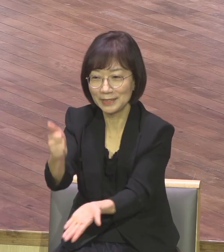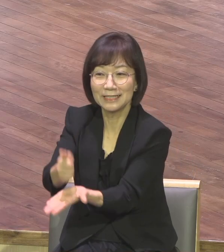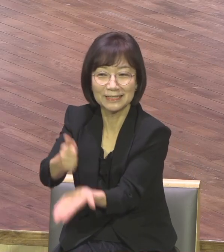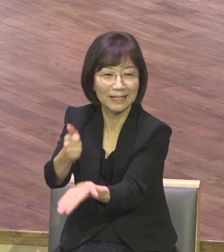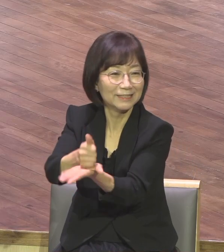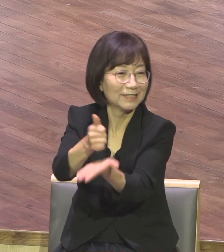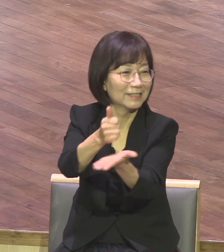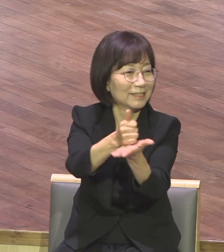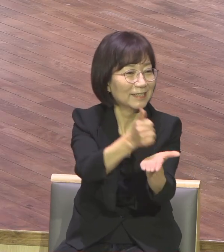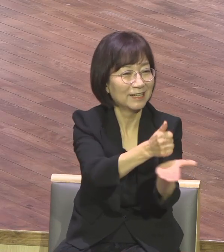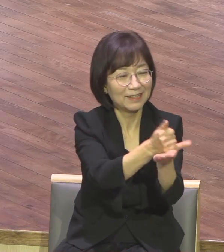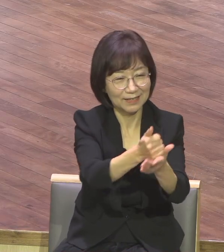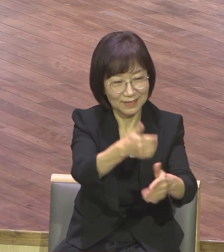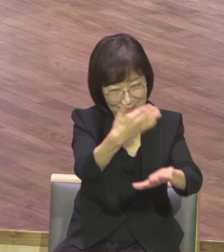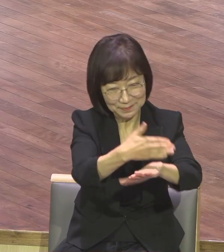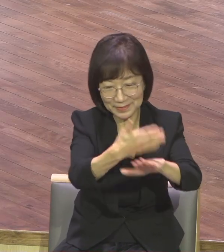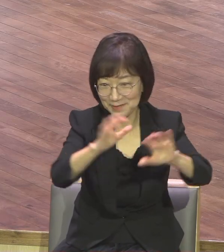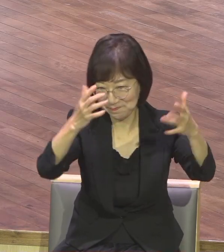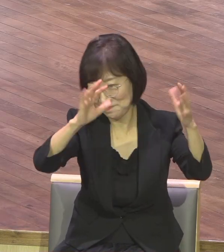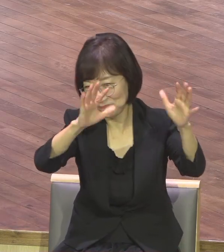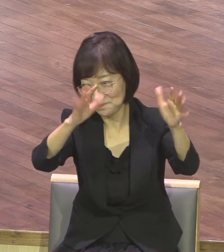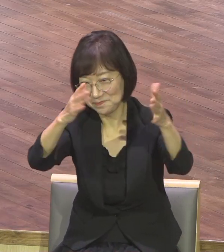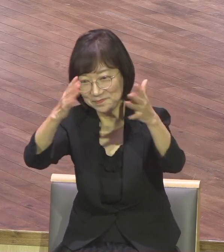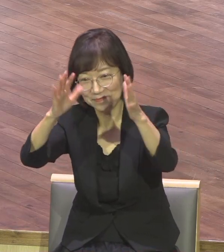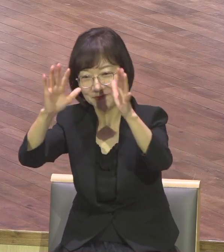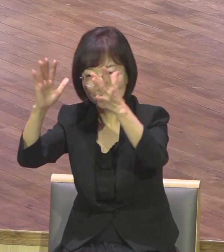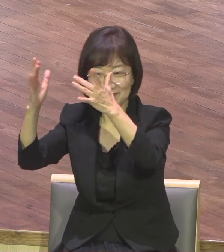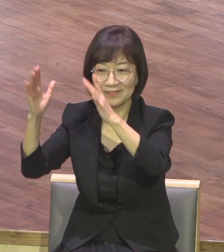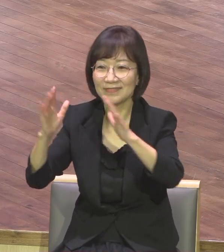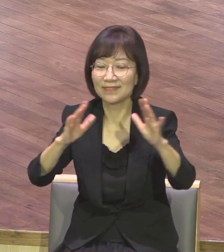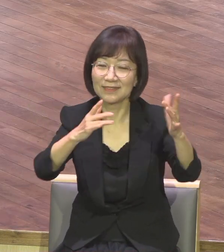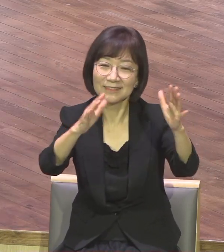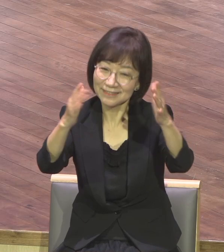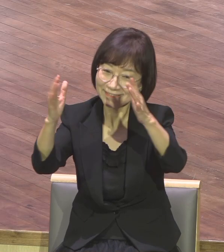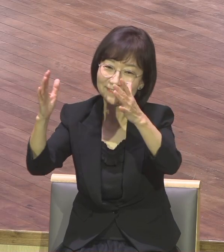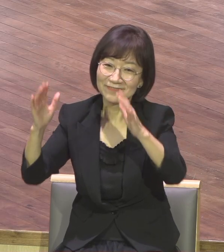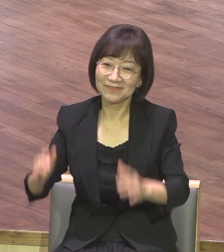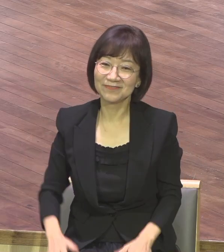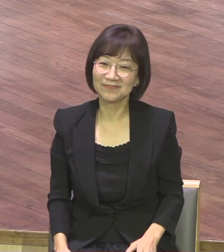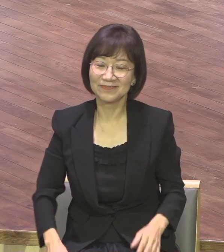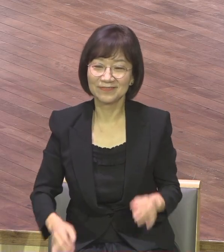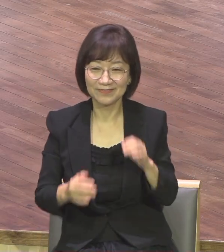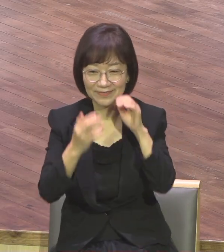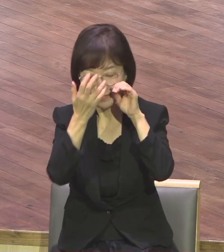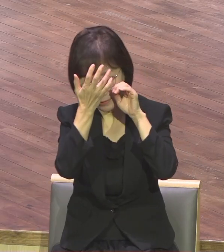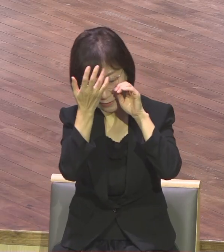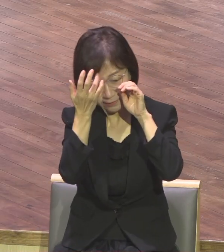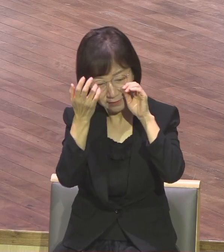박수 드립시다. 감사합니다. 수고하셨습니다. 감사합니다.